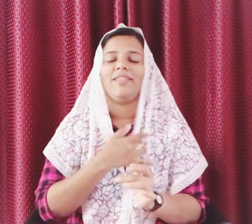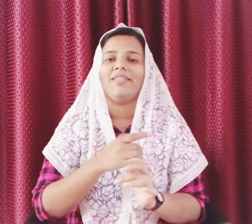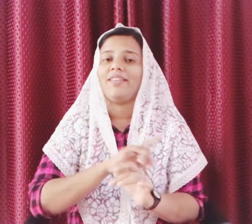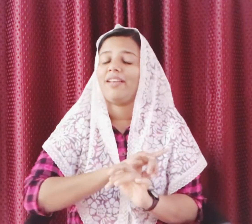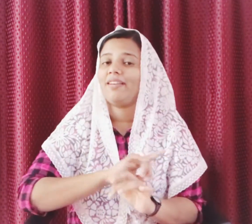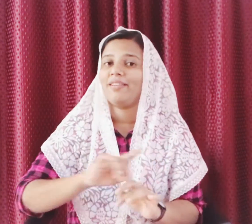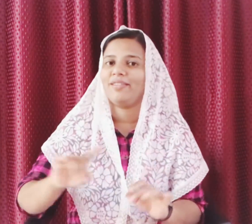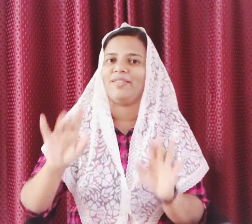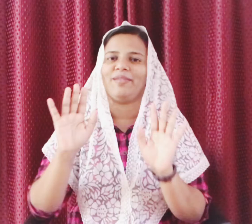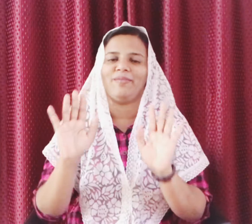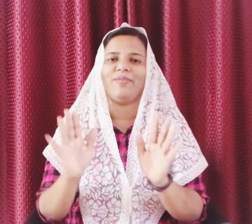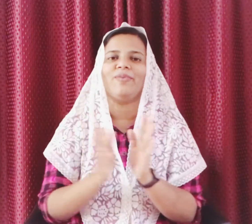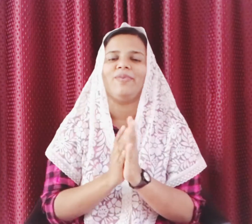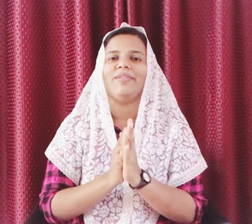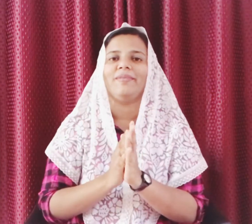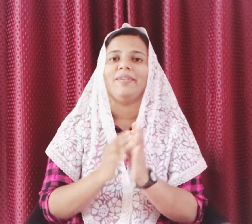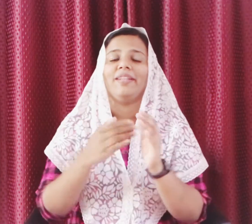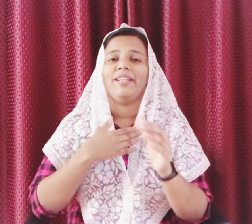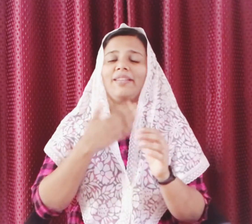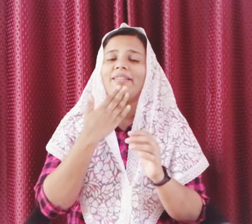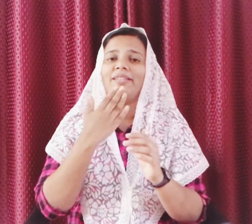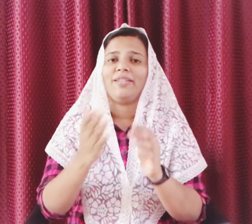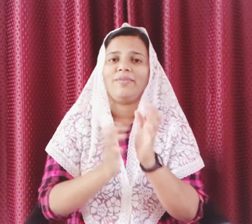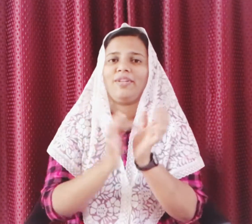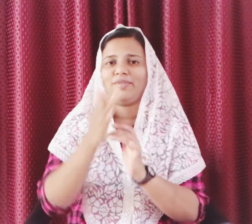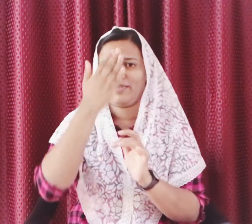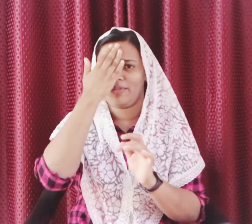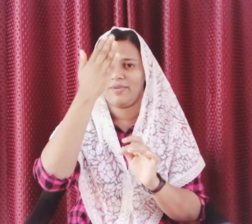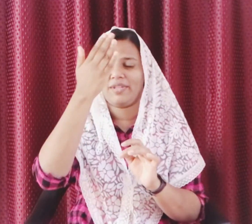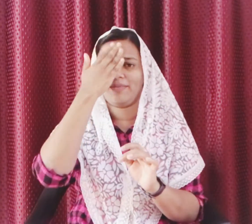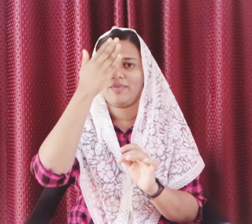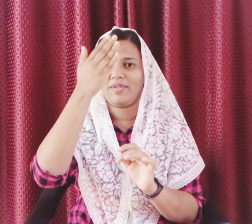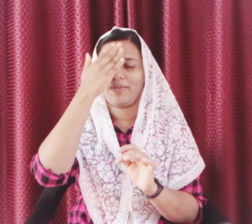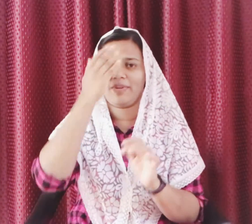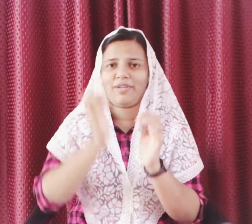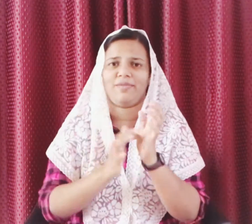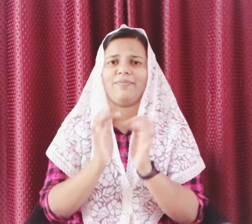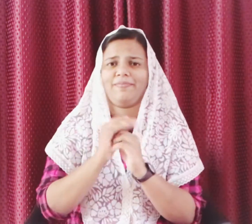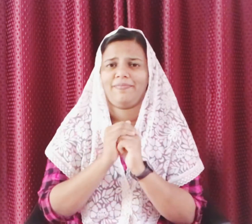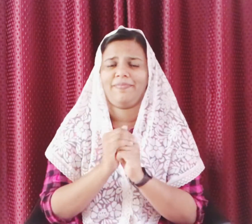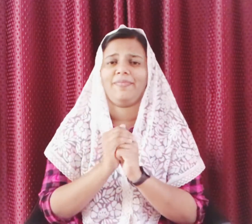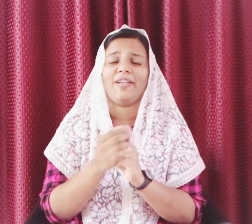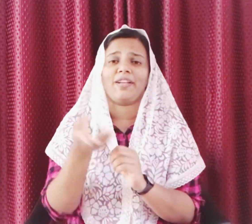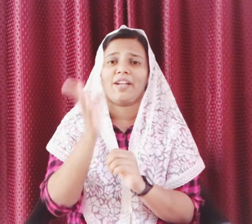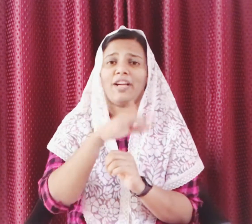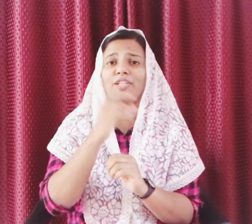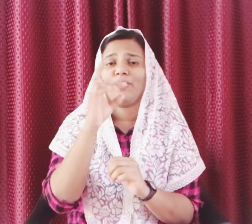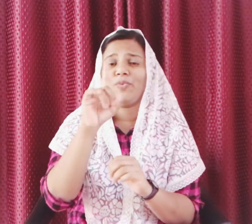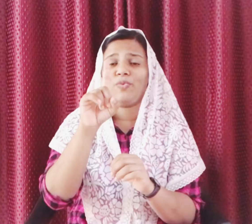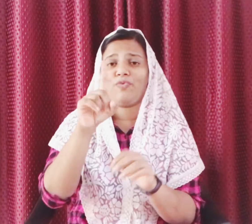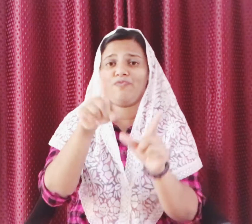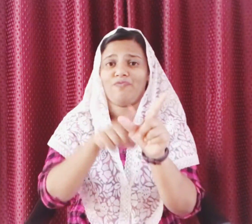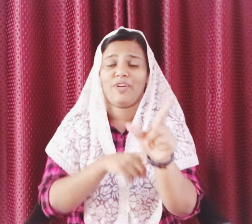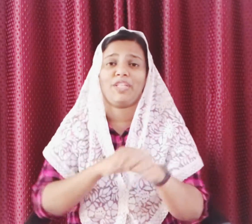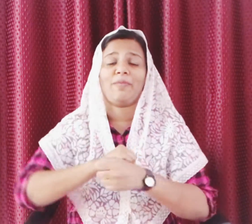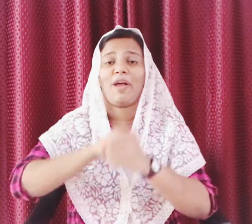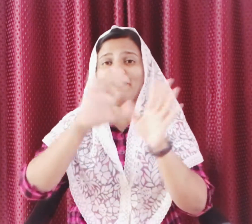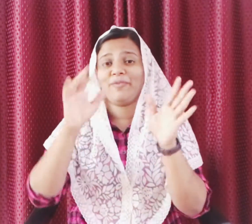ദയ എന്നേക്കുമുള്ളത്. ഹല്ലേലൂയ. നന്ദിയോടെ കർത്താവിനെ സ്തോത്രം ചെയ്ത് കർത്താവിനെ നന്ദിയോടെ ആരാധിച്ചാട്ടെ. കർത്താവ് കഴിഞ്ഞ ഒരു വർഷക്കാലം അത്ഭുതകരമായി